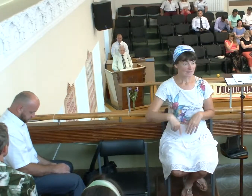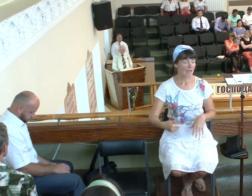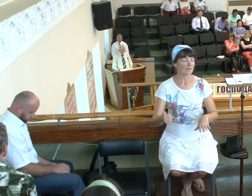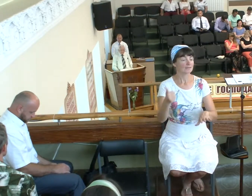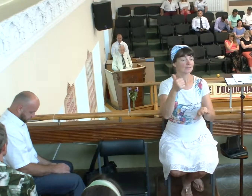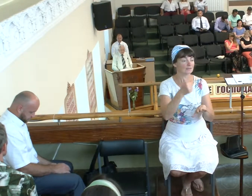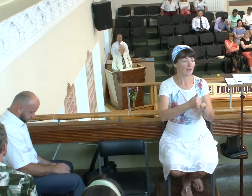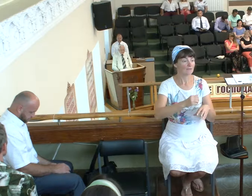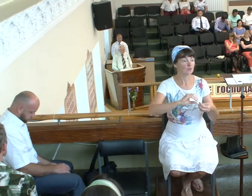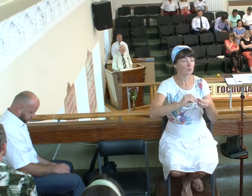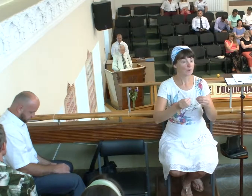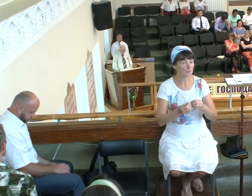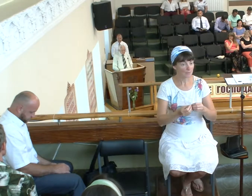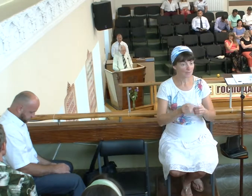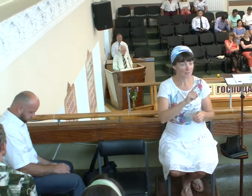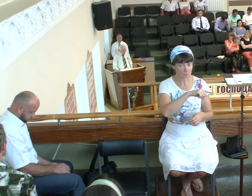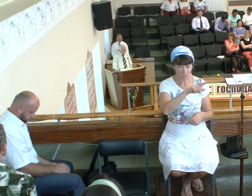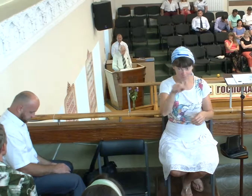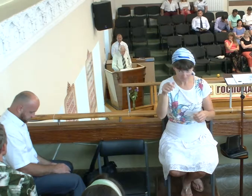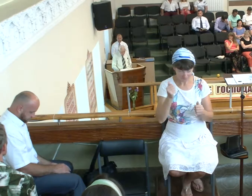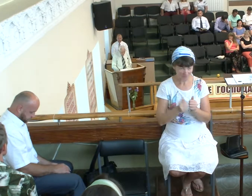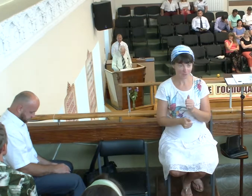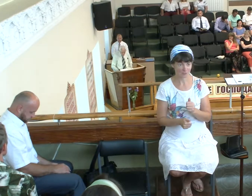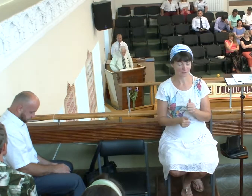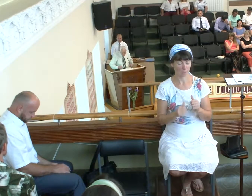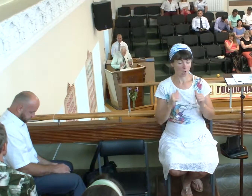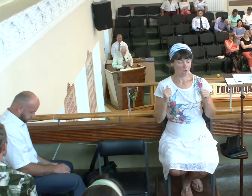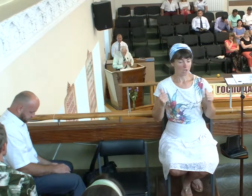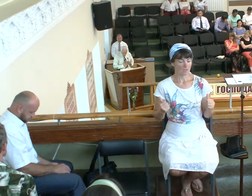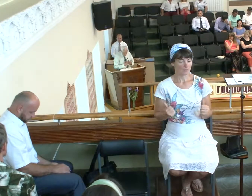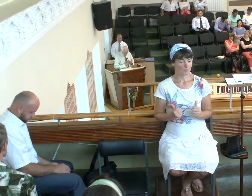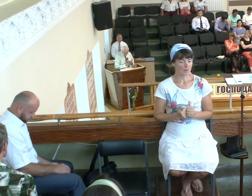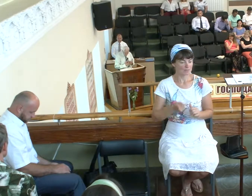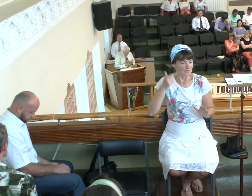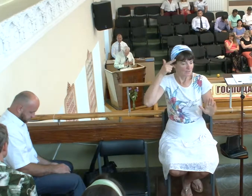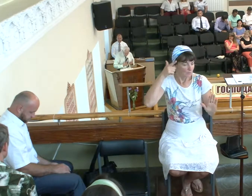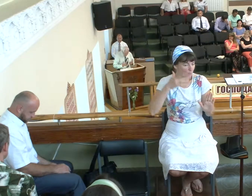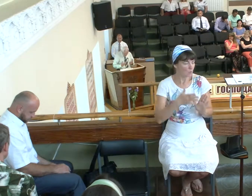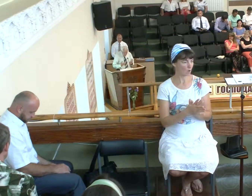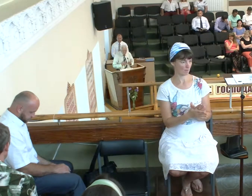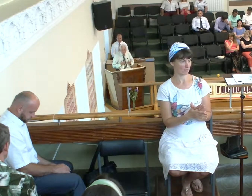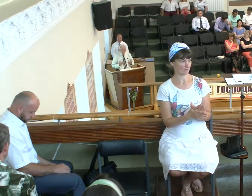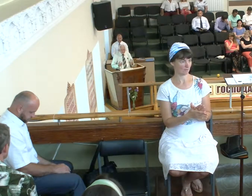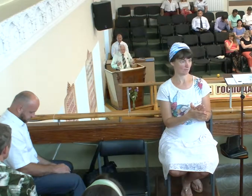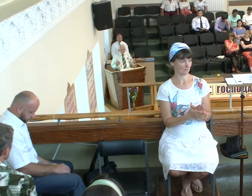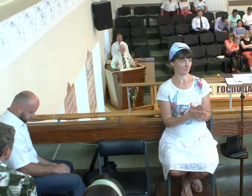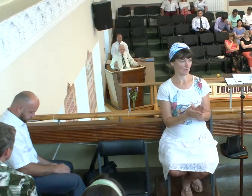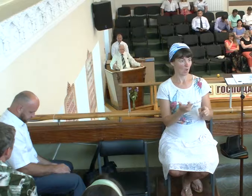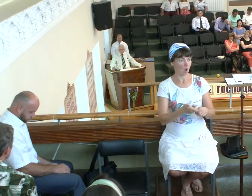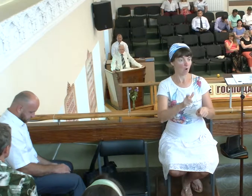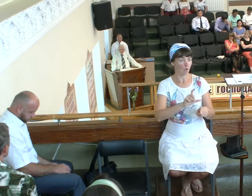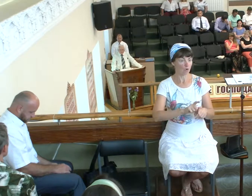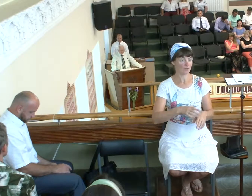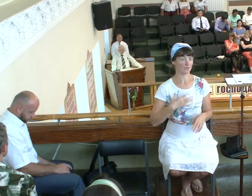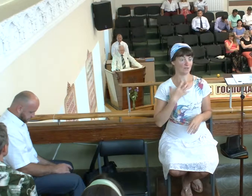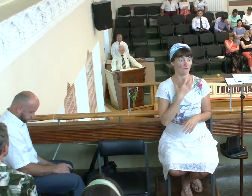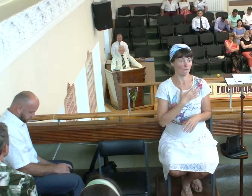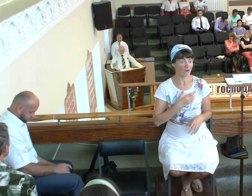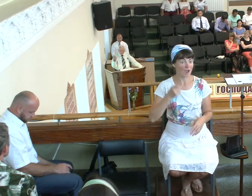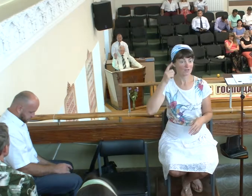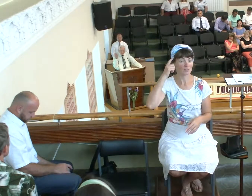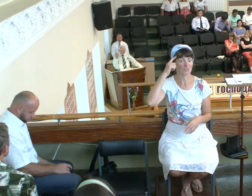детей твоих. Друзья, и я пришел к выводу, мне пришли эти мысли, что очень важно